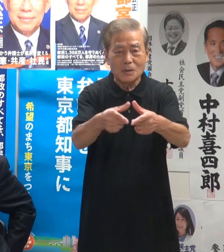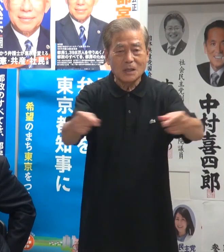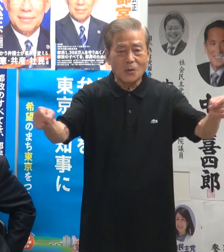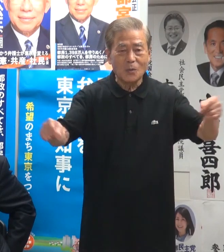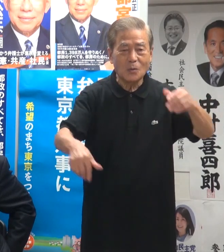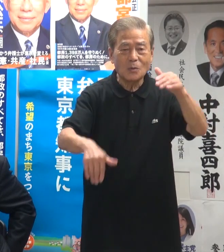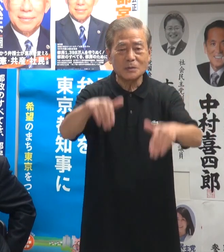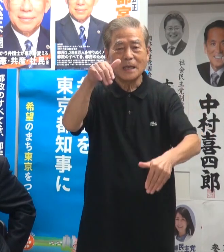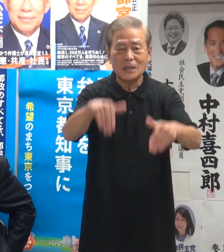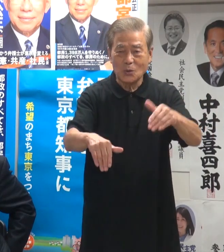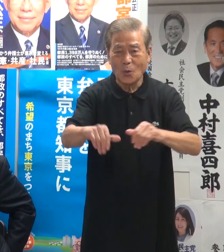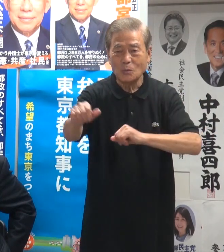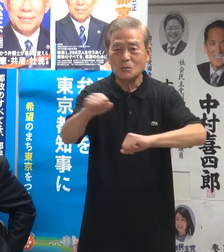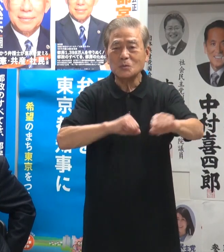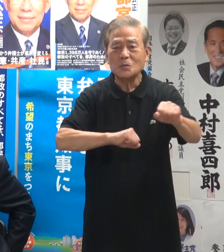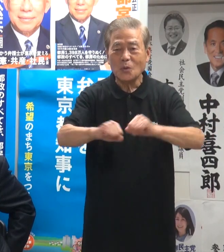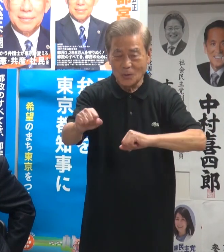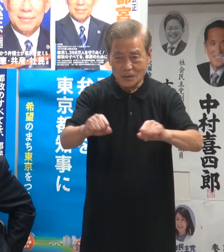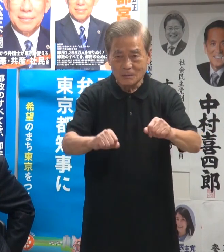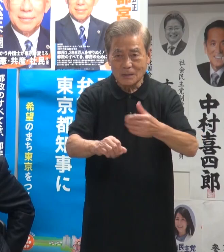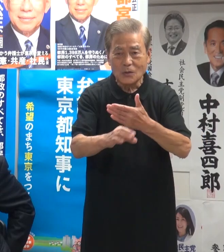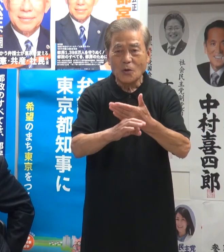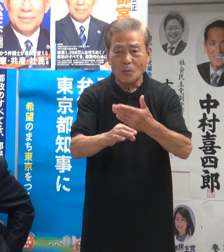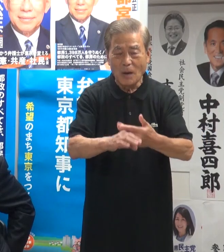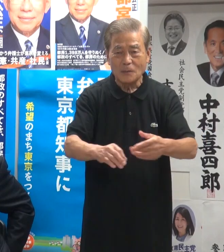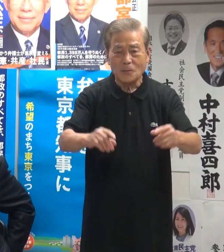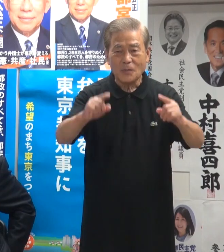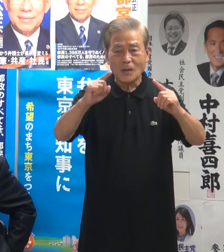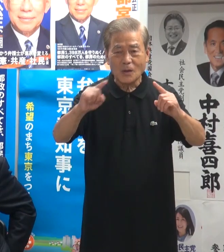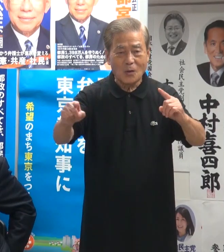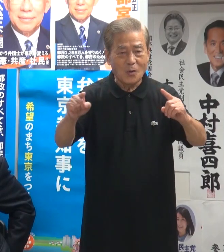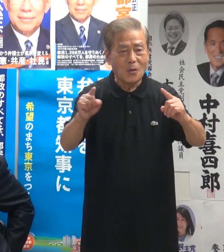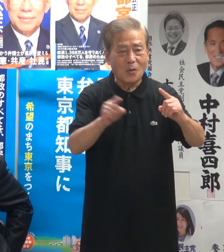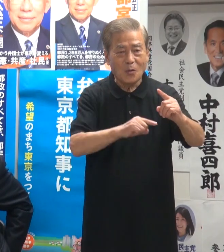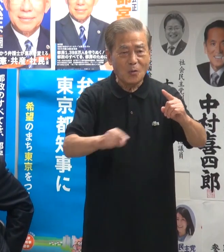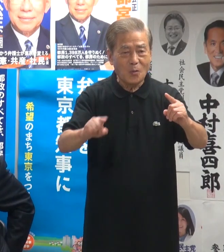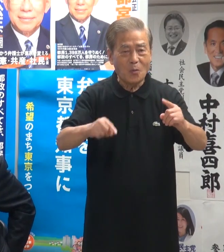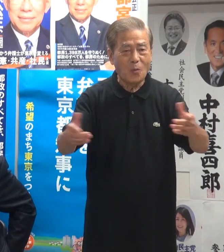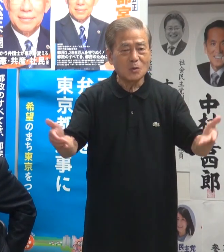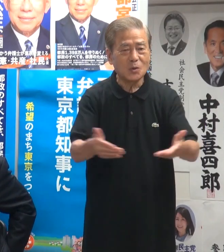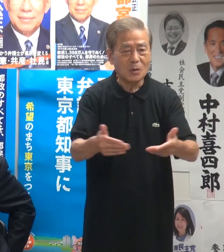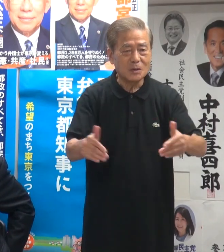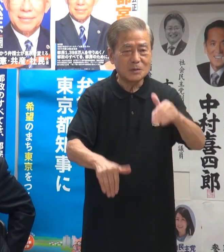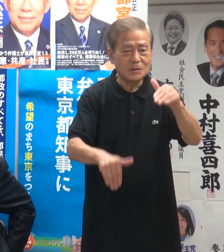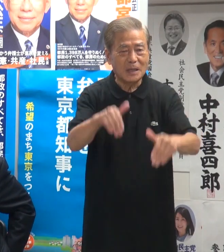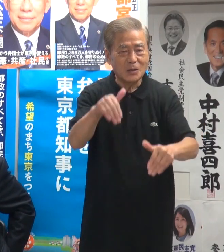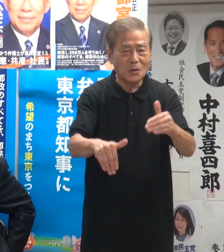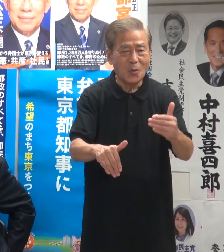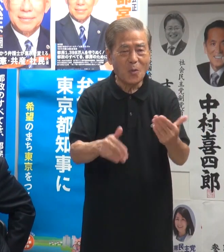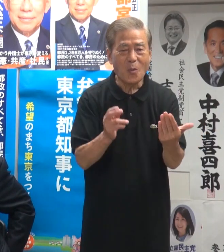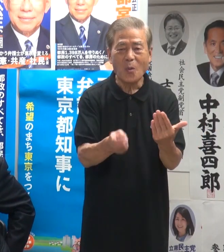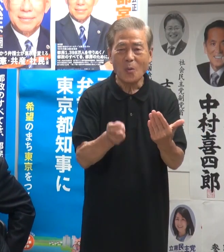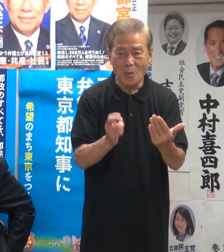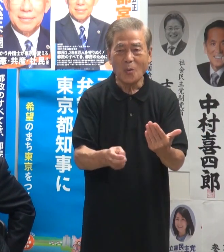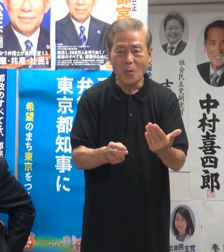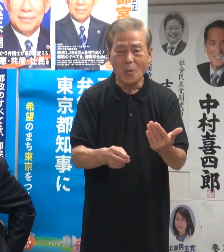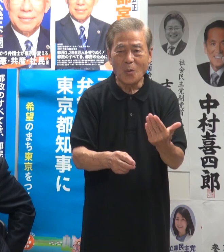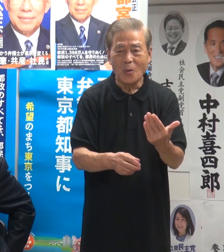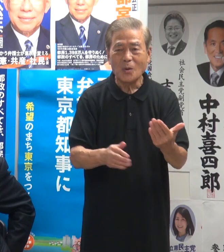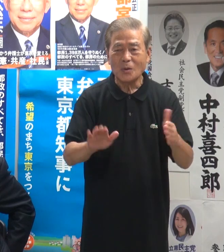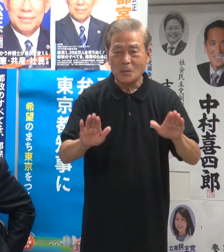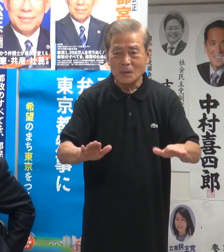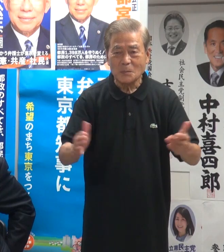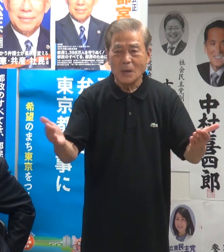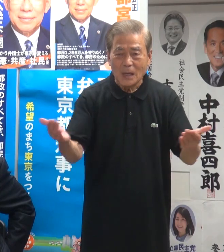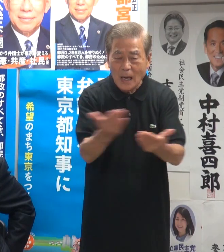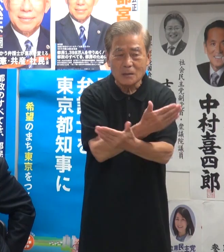問題があって、私は公職選挙法を相当抜本的に変えるべきだというふうに感じてます。その今のあの